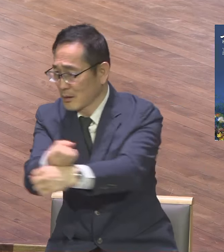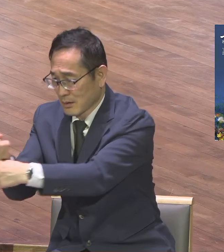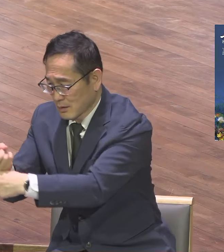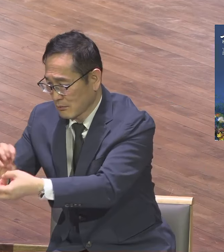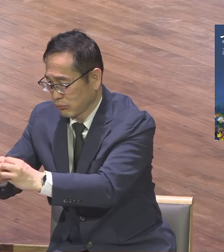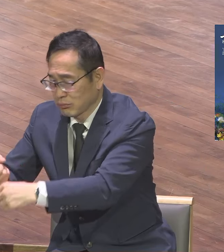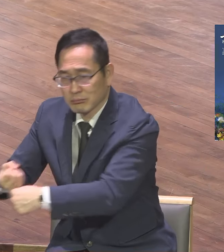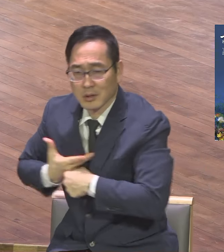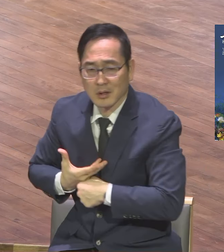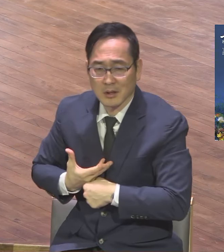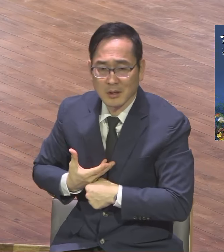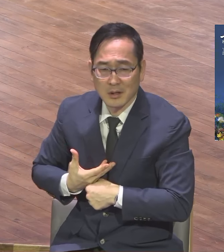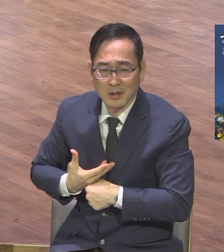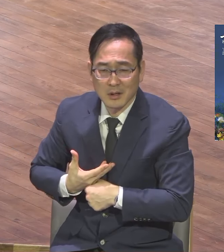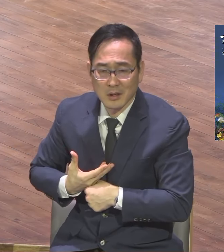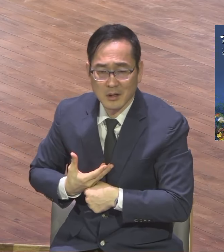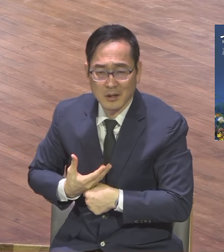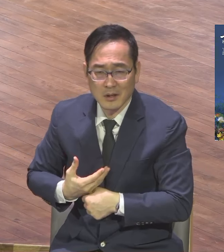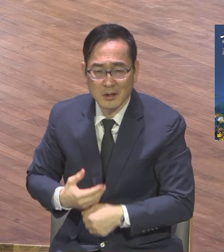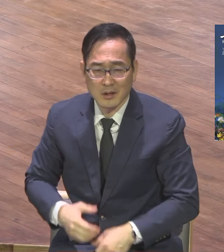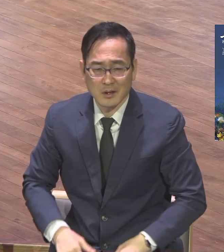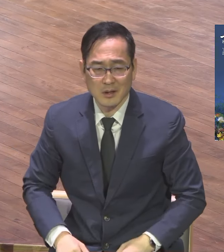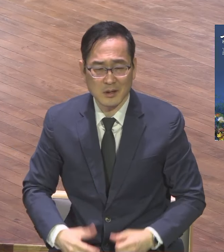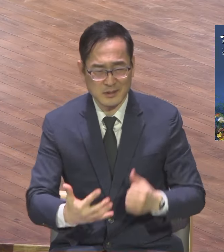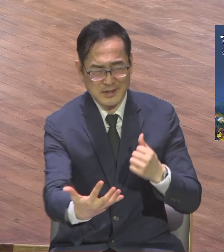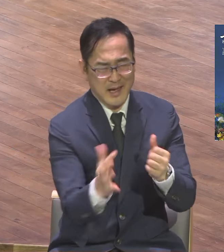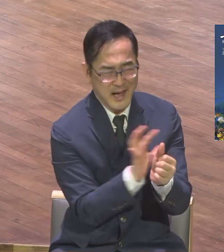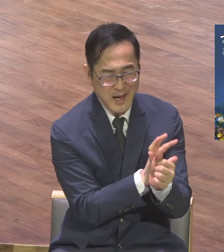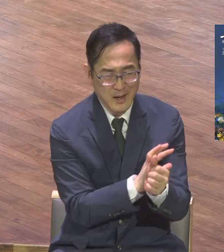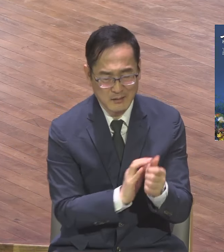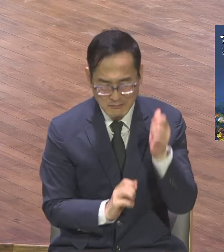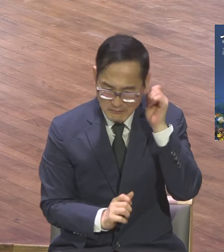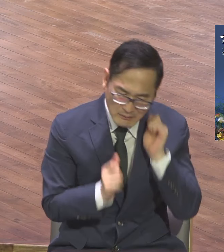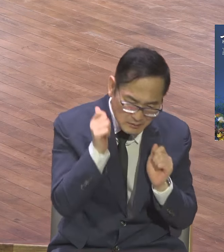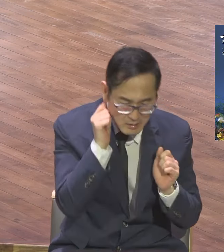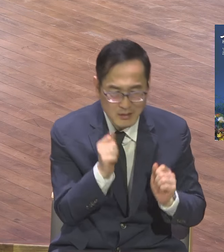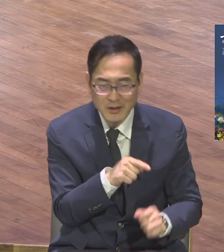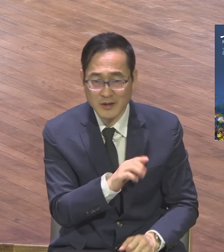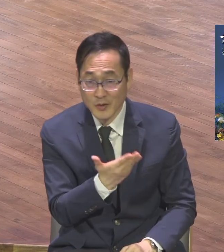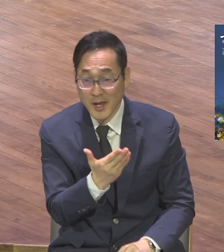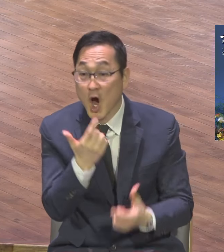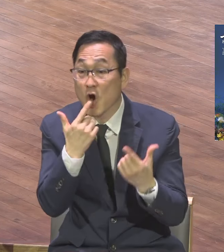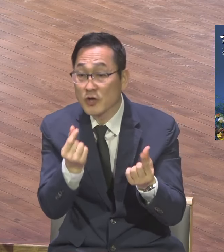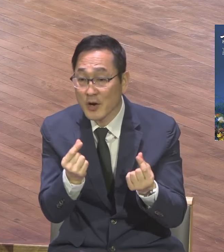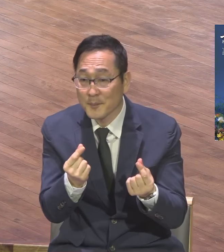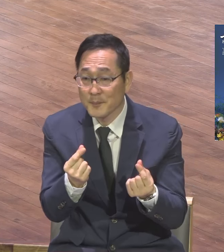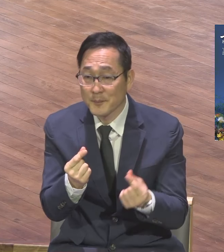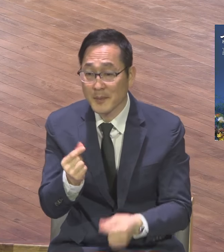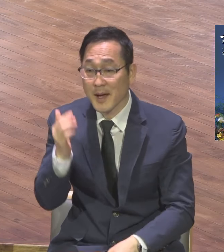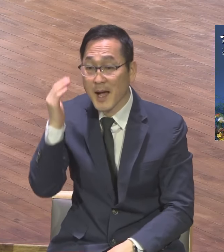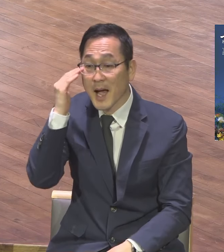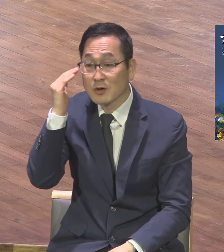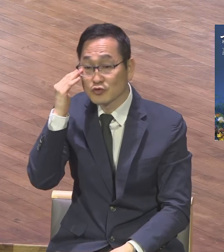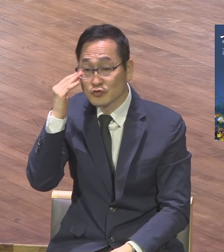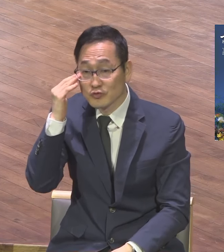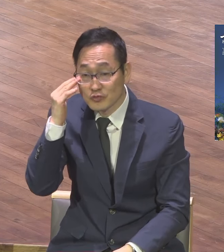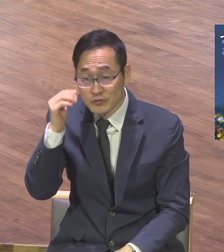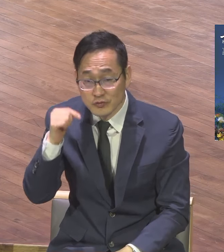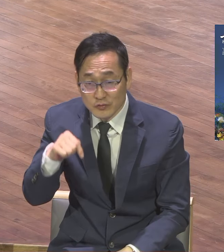모든 나라의 공통적입니다. 우리나라도 휴먼 커튼이 쫙 대통령 앞에 쳐져 있어가지고